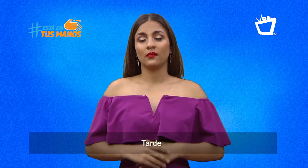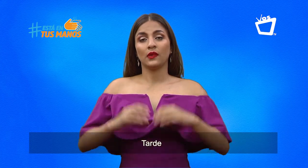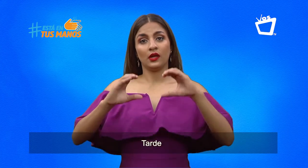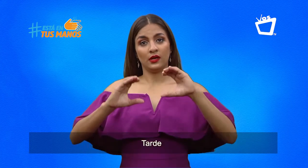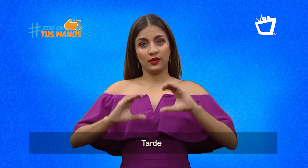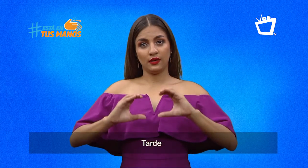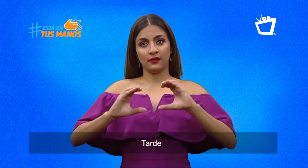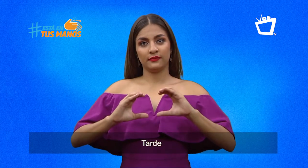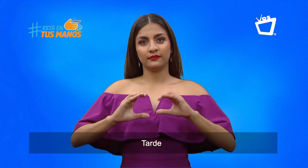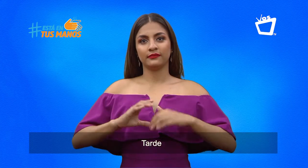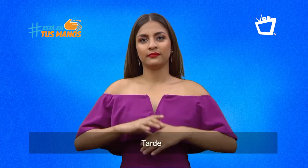tarde